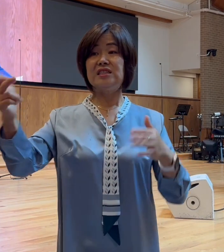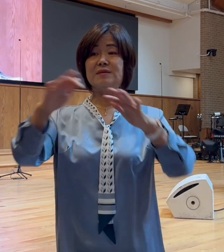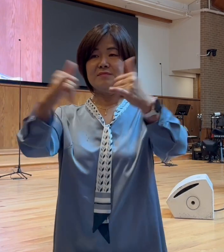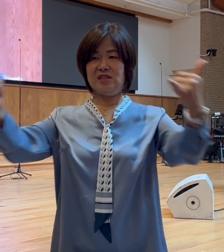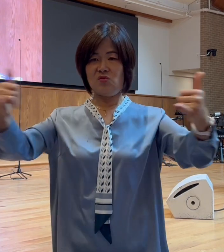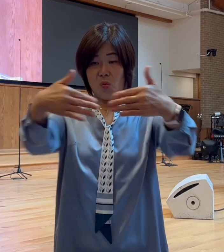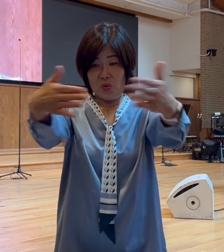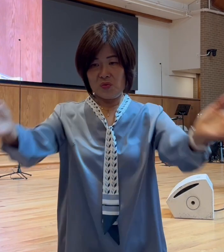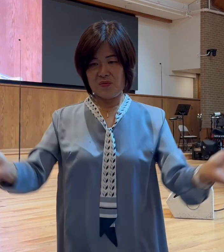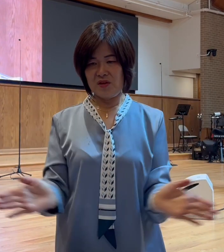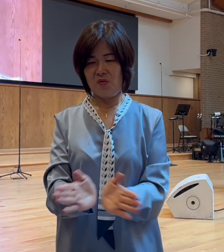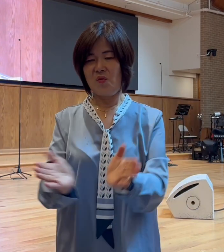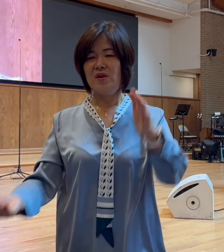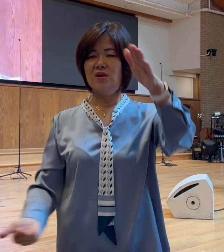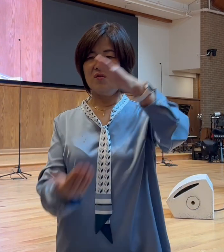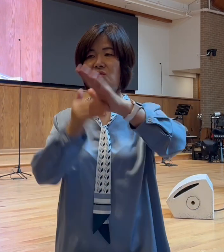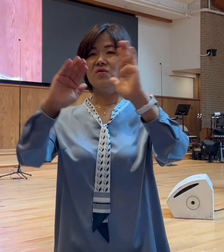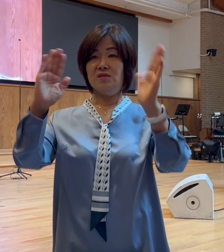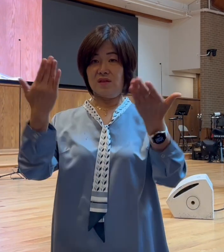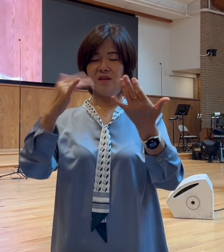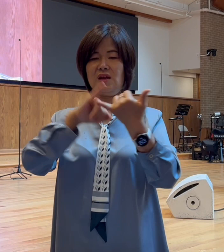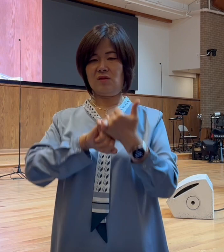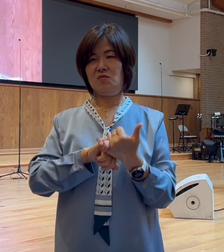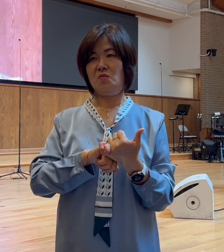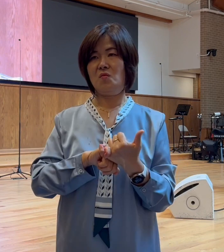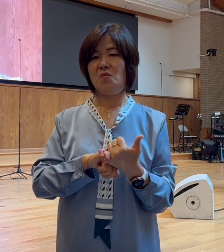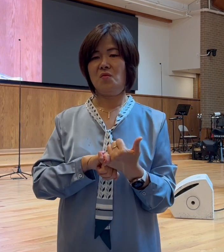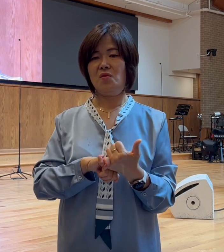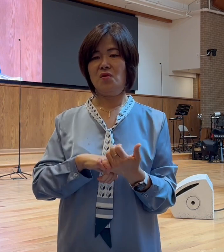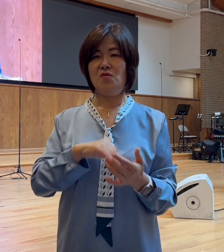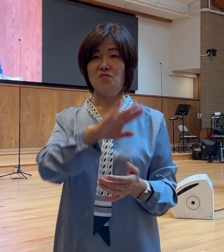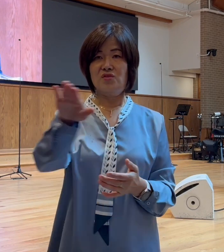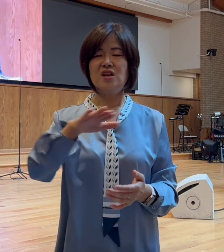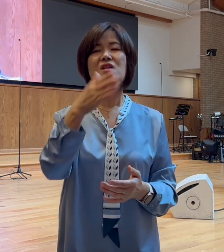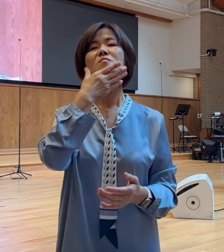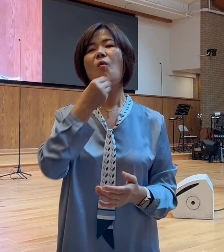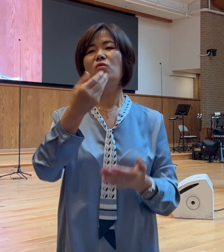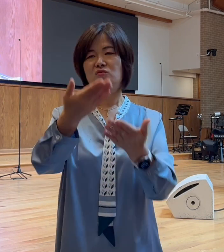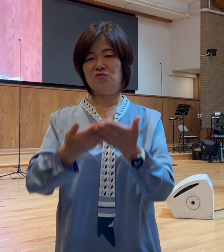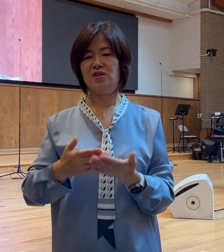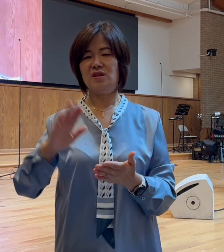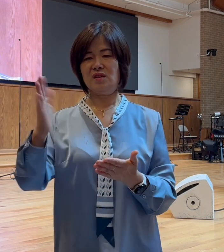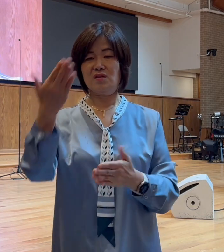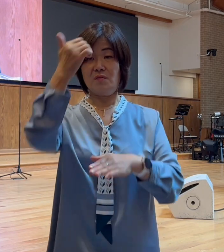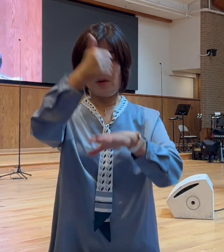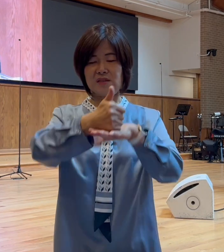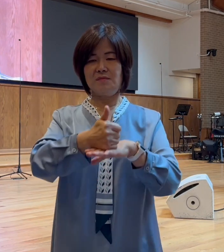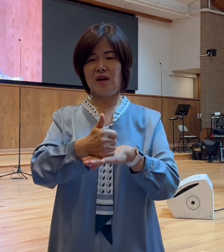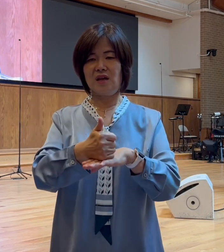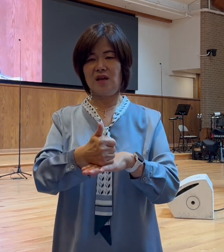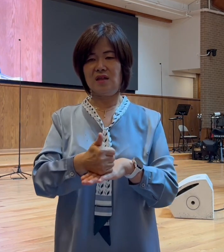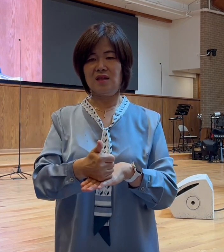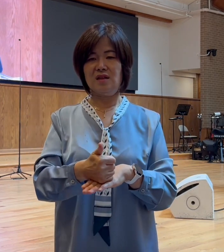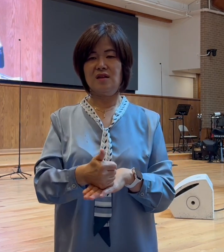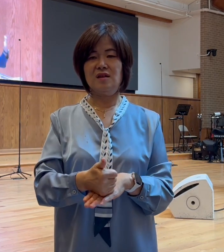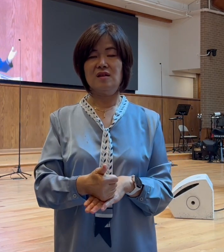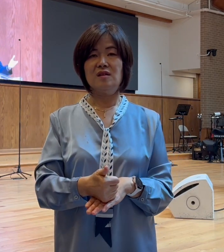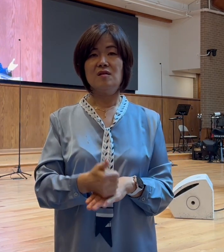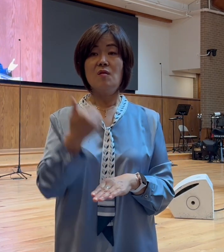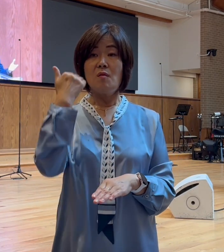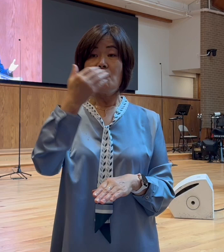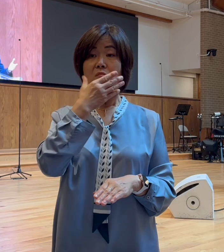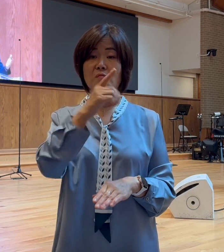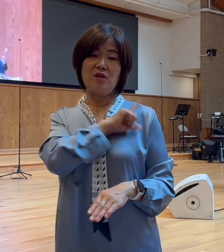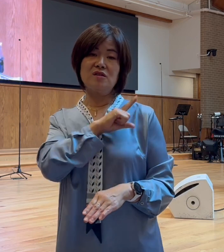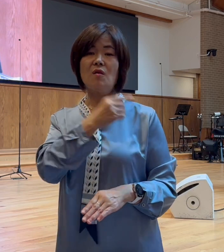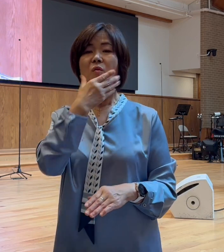민족을 이루어 주시겠다는 거고요. 우리를 복 주셔서 끝내는 복을 받아야 그 다음에 복을 나눠주는